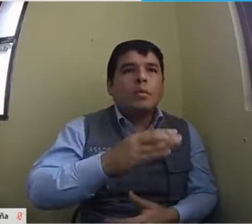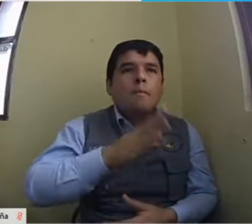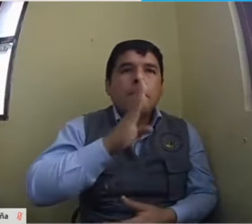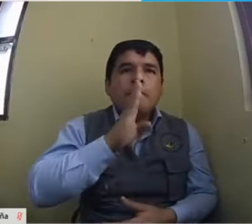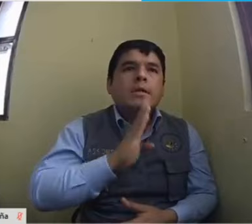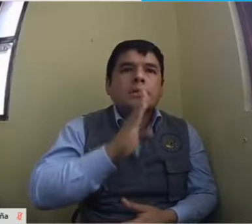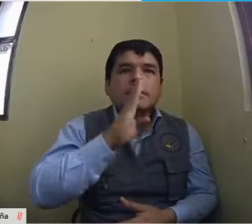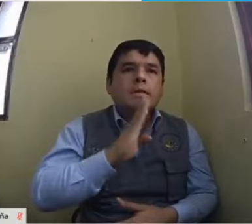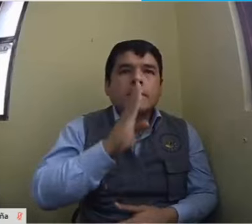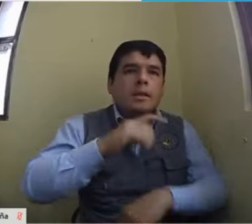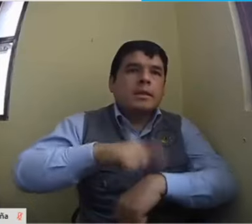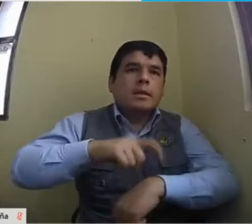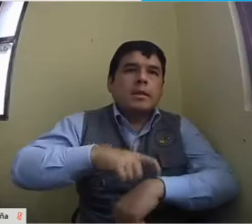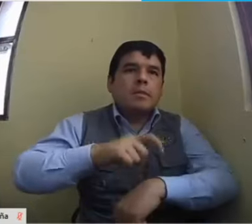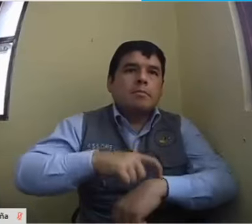Entonces, eso es lo que vamos a hacer.